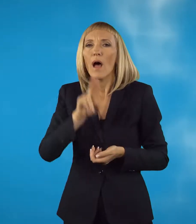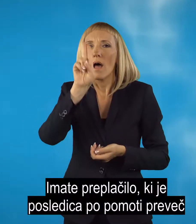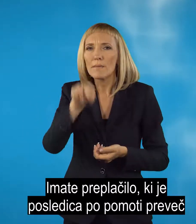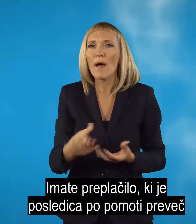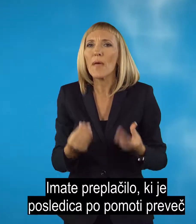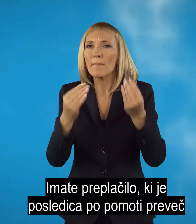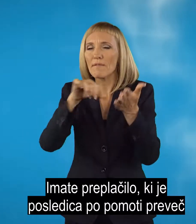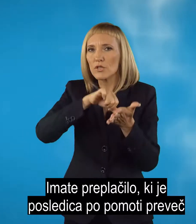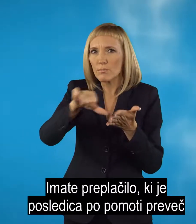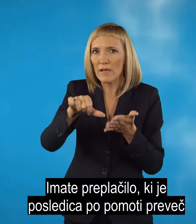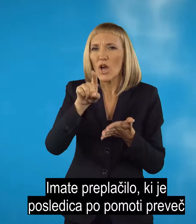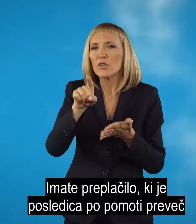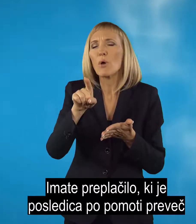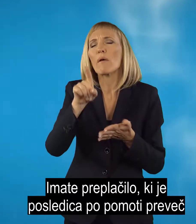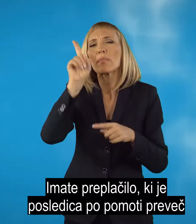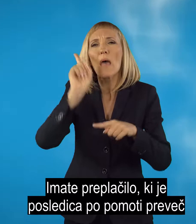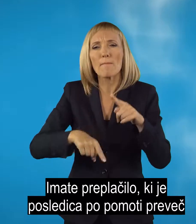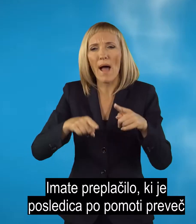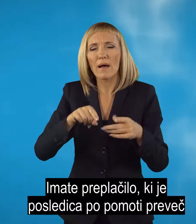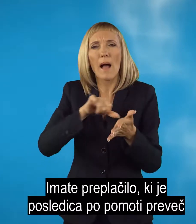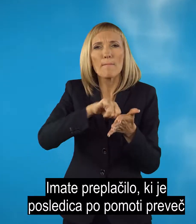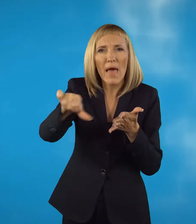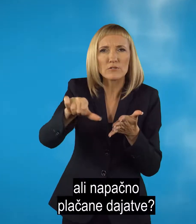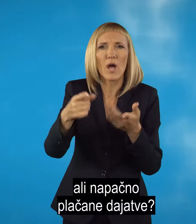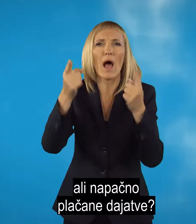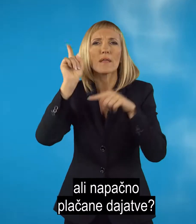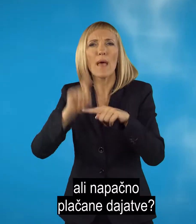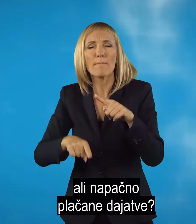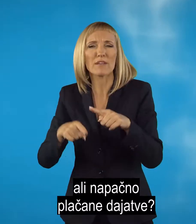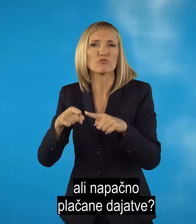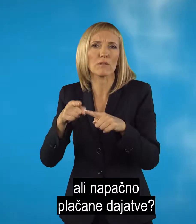Imate preplačilo, ki je posledica po pomoti preveč ali napačno plačane dajatve.